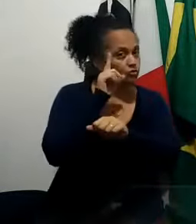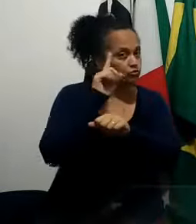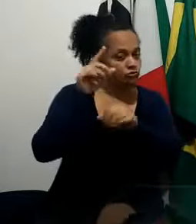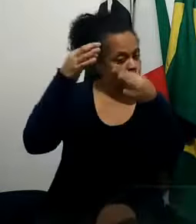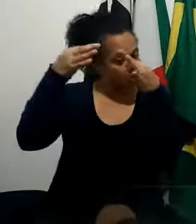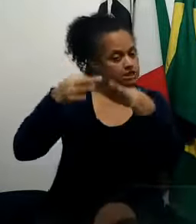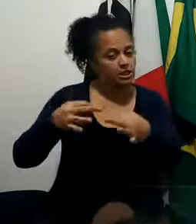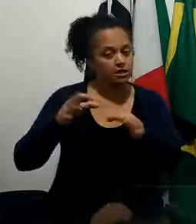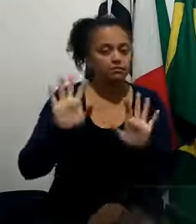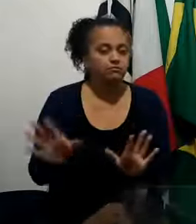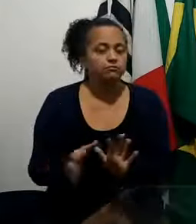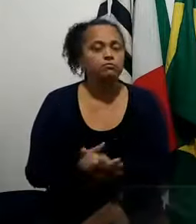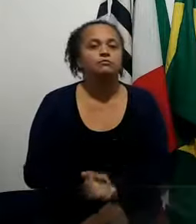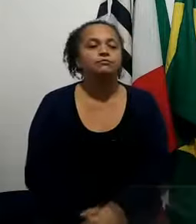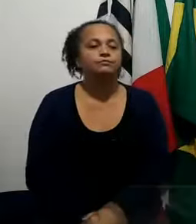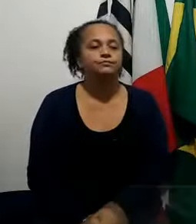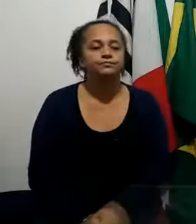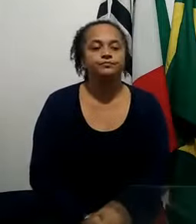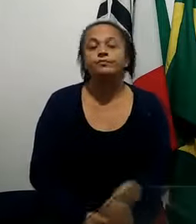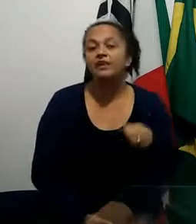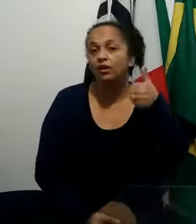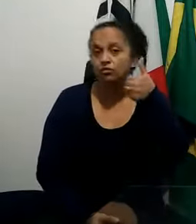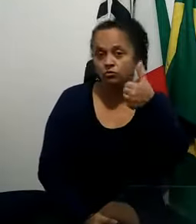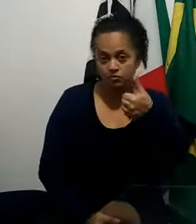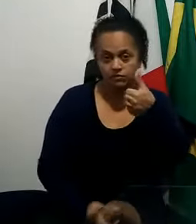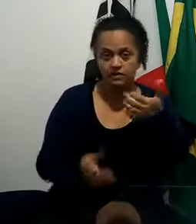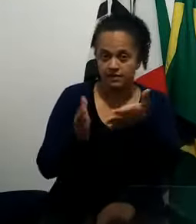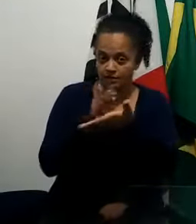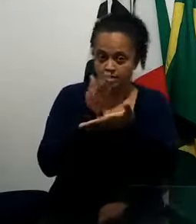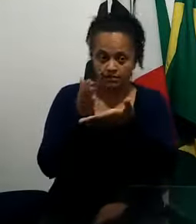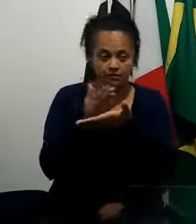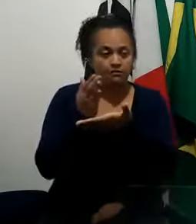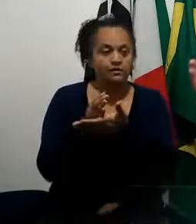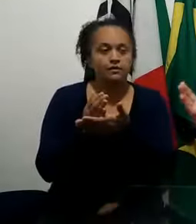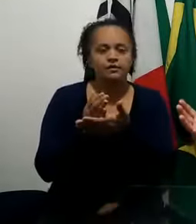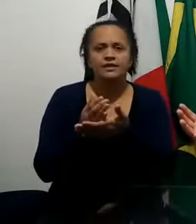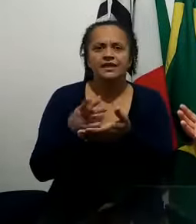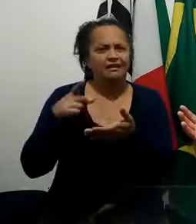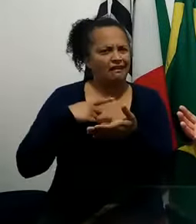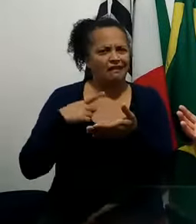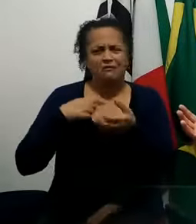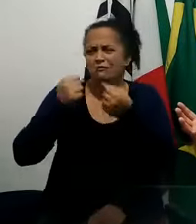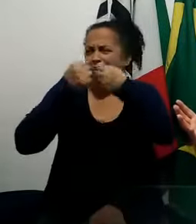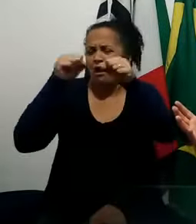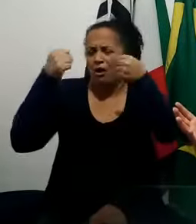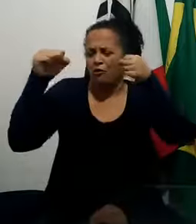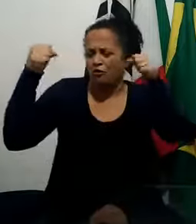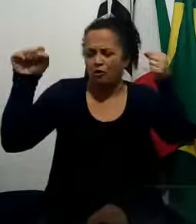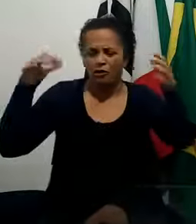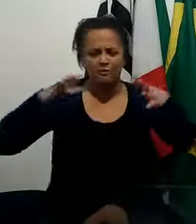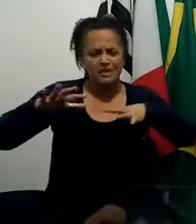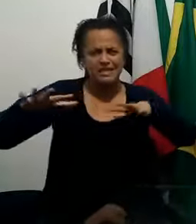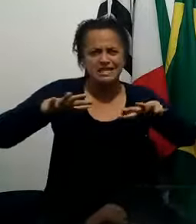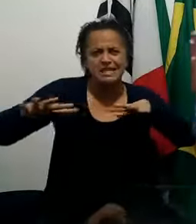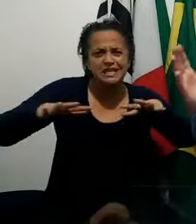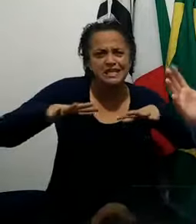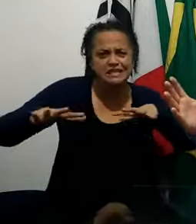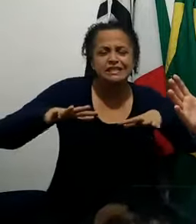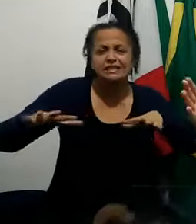do Senhor. E no sexto selo, um grande terremoto, né, de